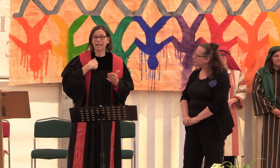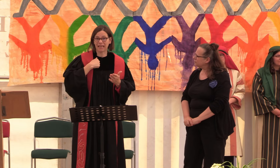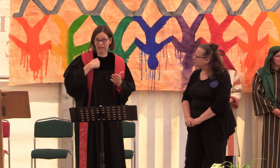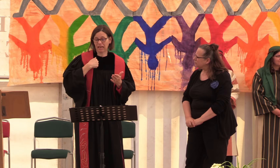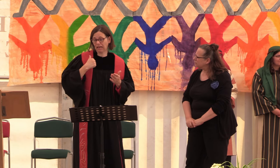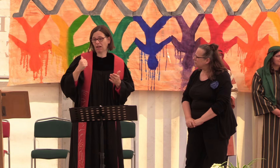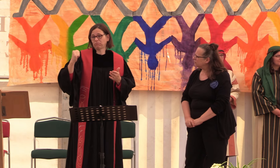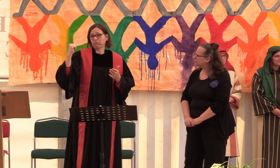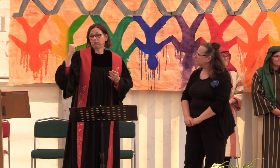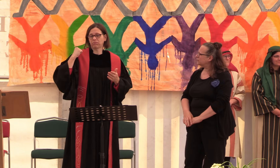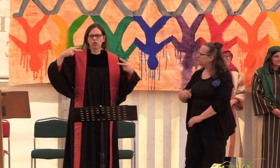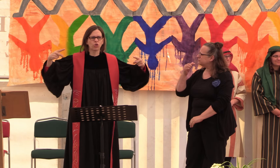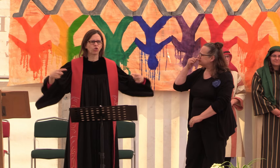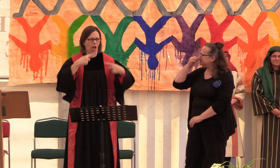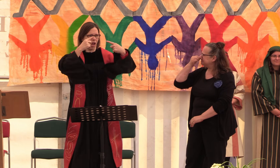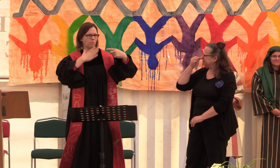Aber mir fällt ein Beispiel ein.